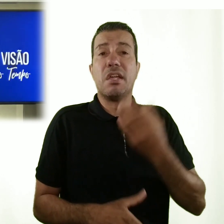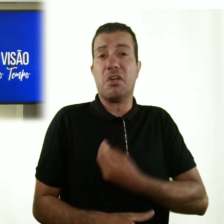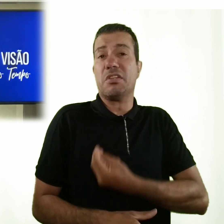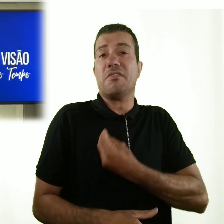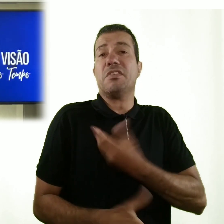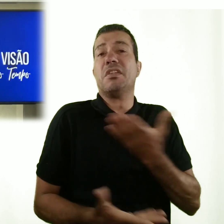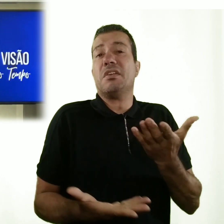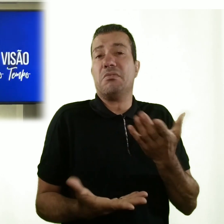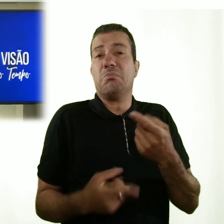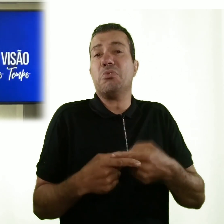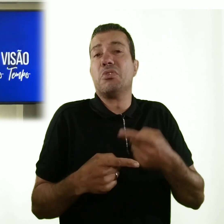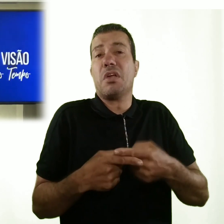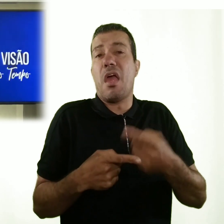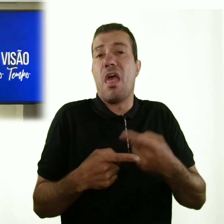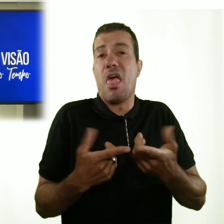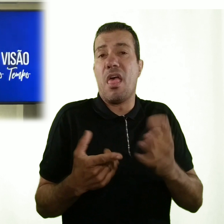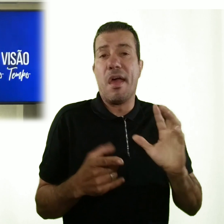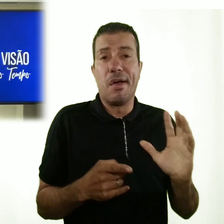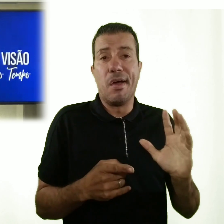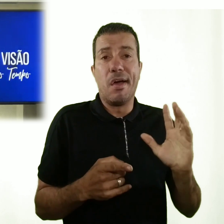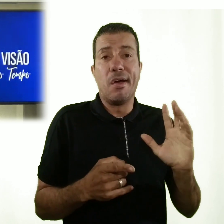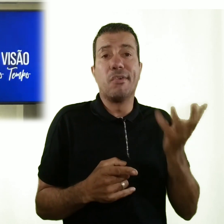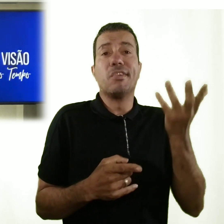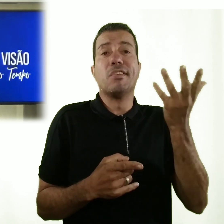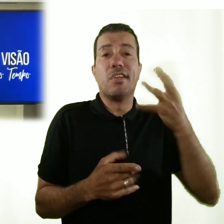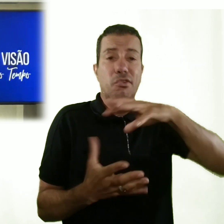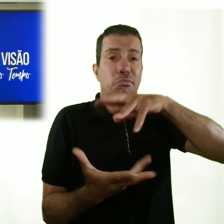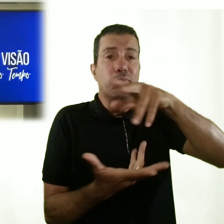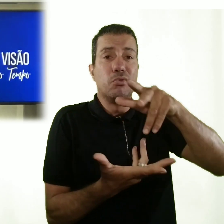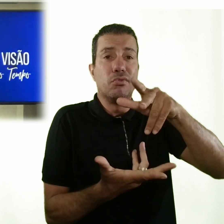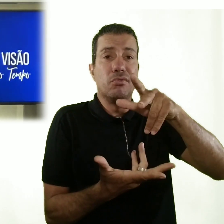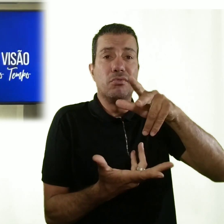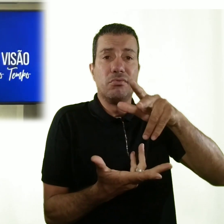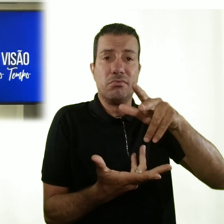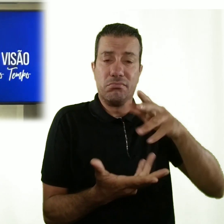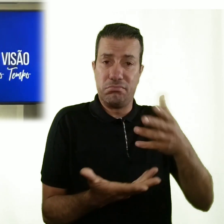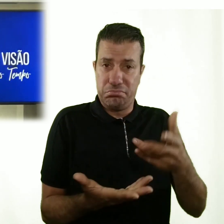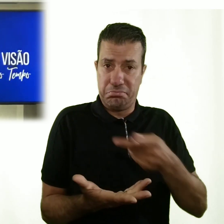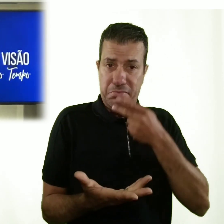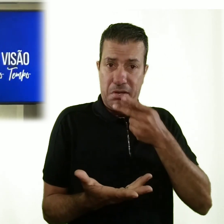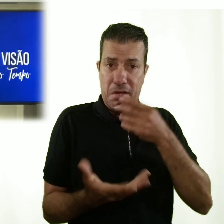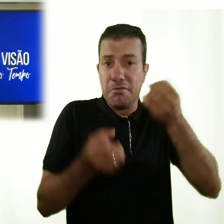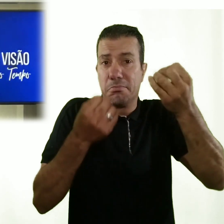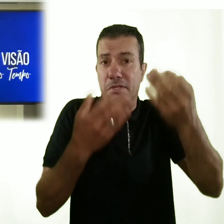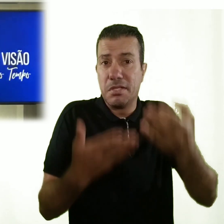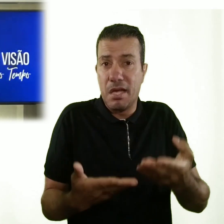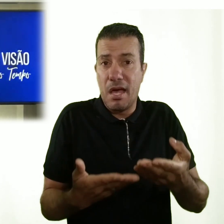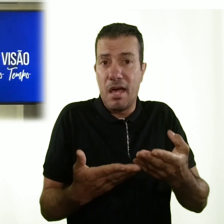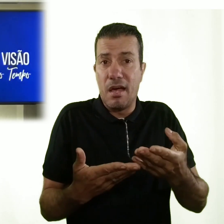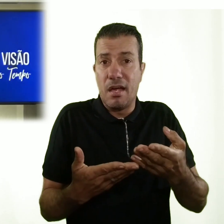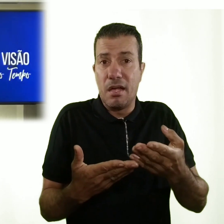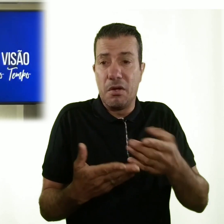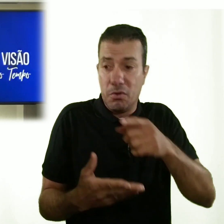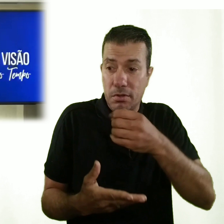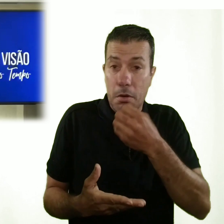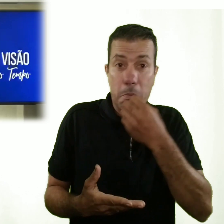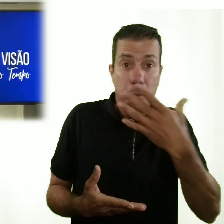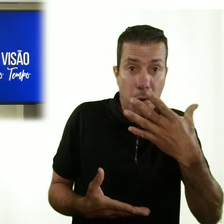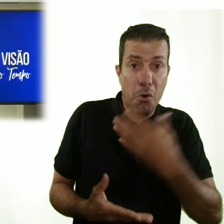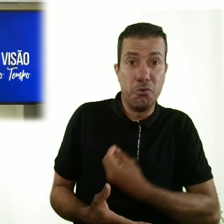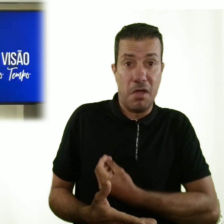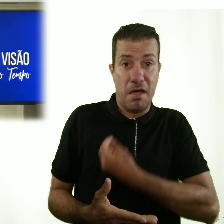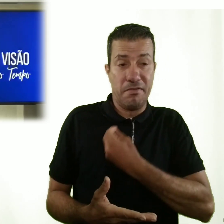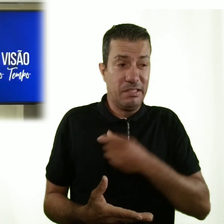O que tudo isso que está acontecendo quer dizer? Isso é destino, uns se dão bem na vida, outros não se dão tão